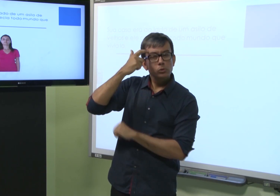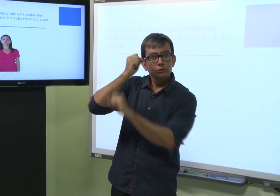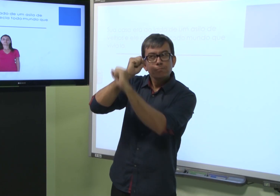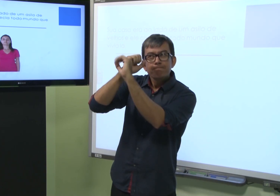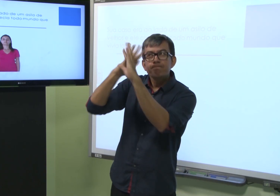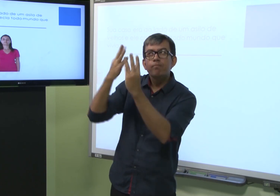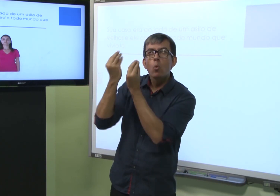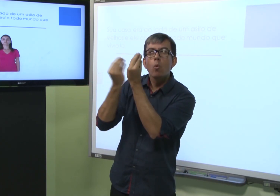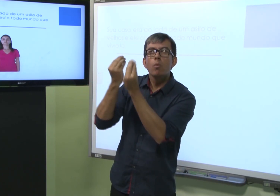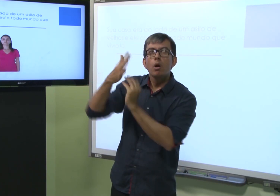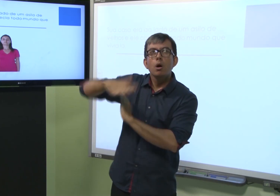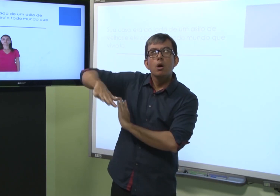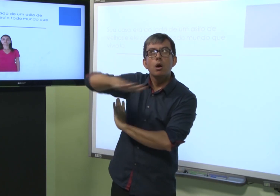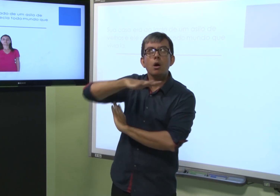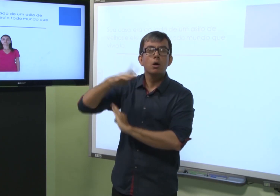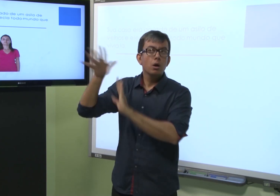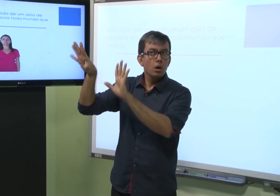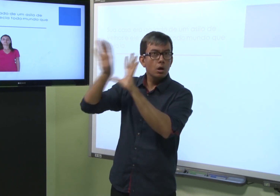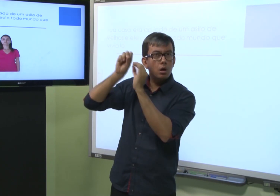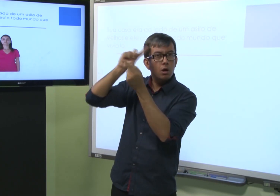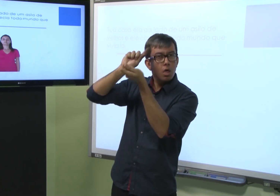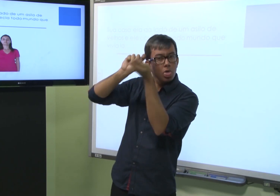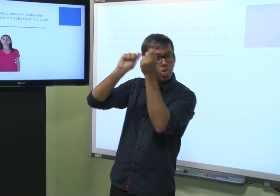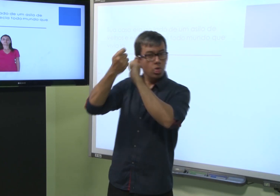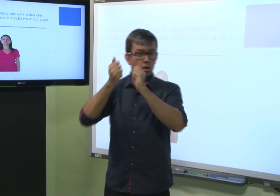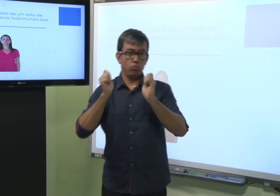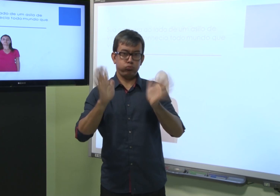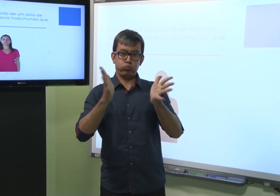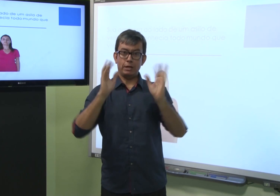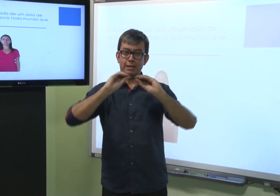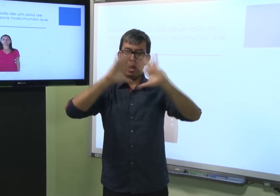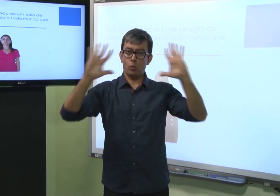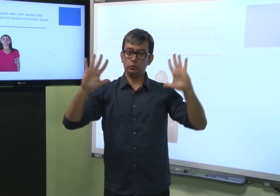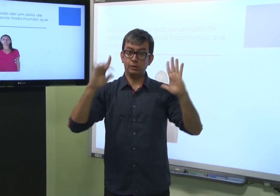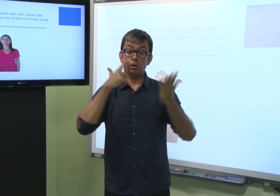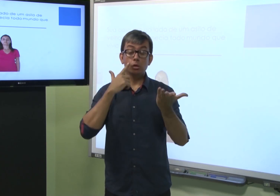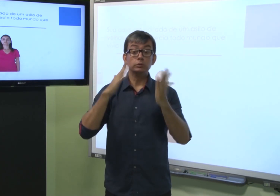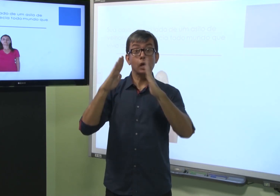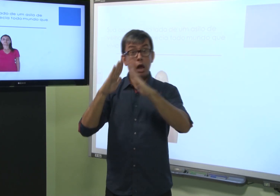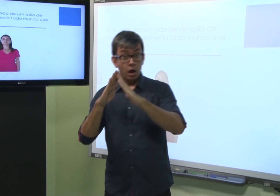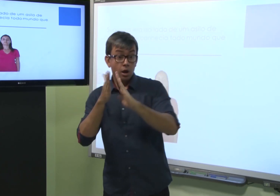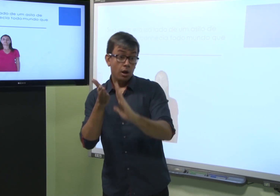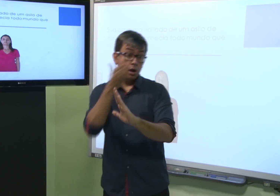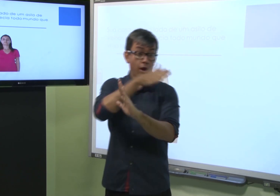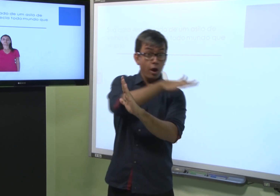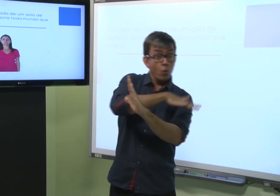desenvolver a imagem mental dessa palavra e traduzir para a língua de